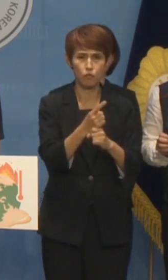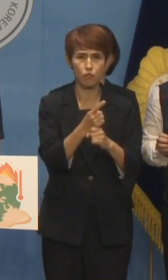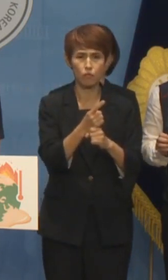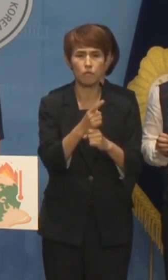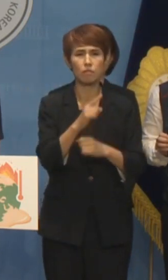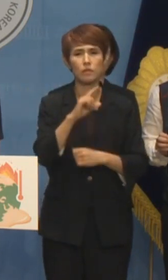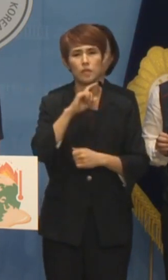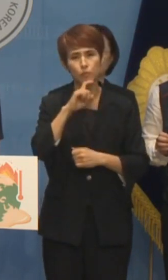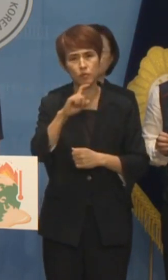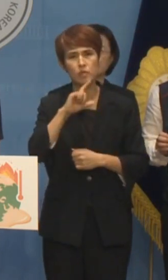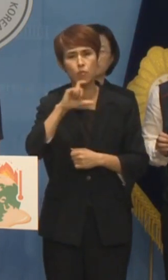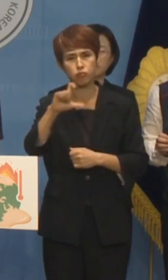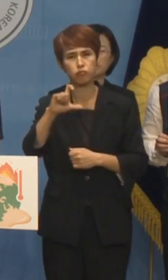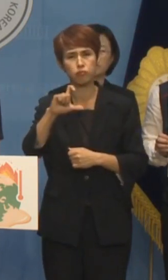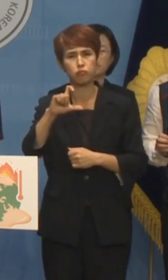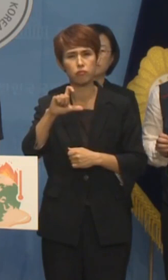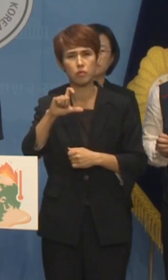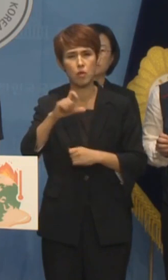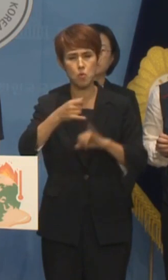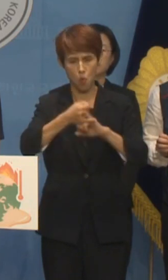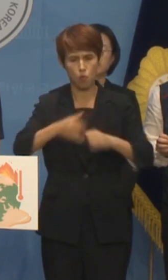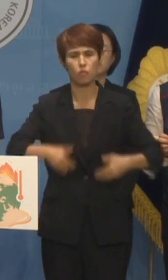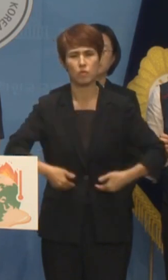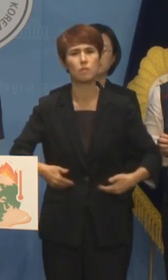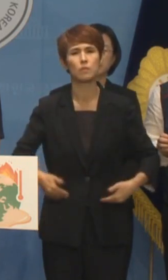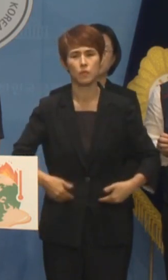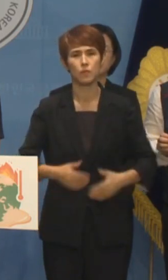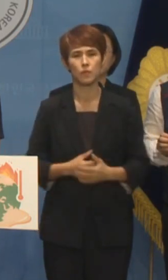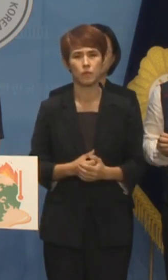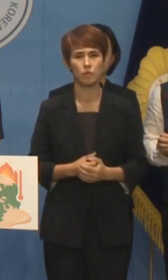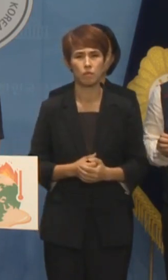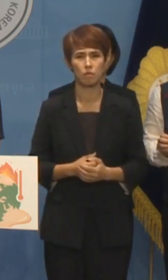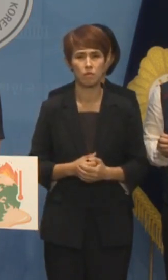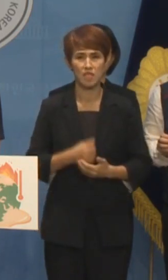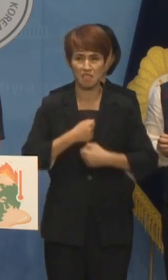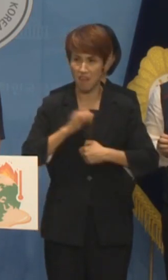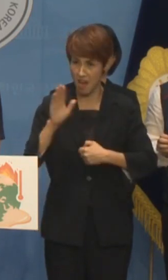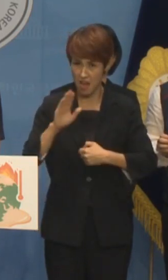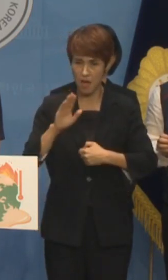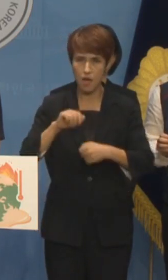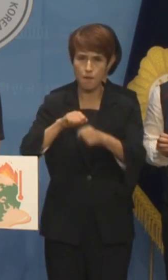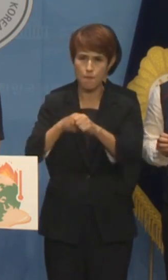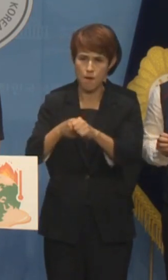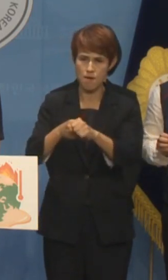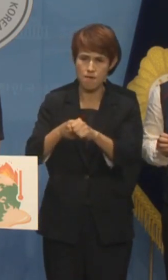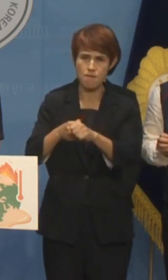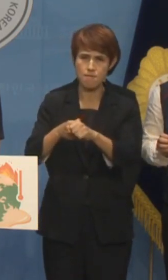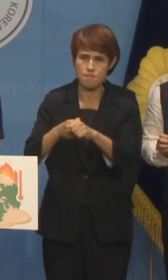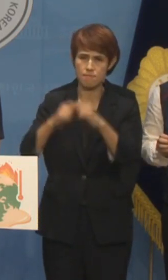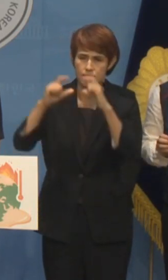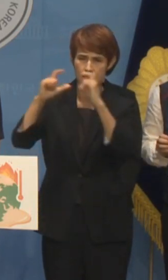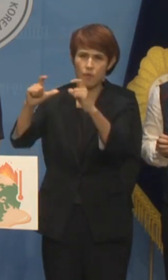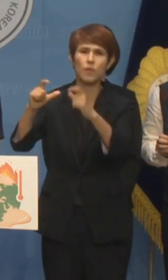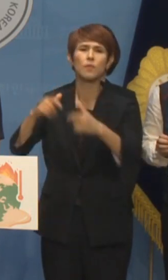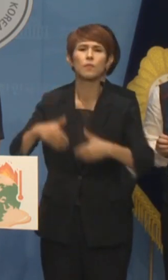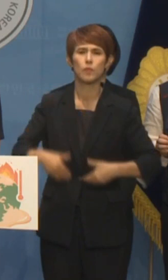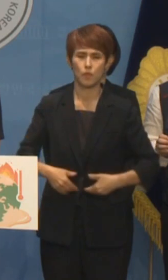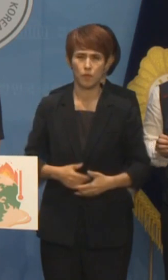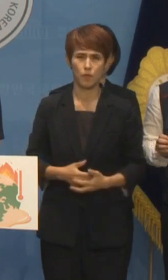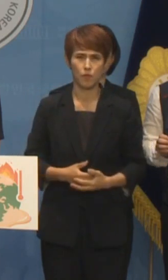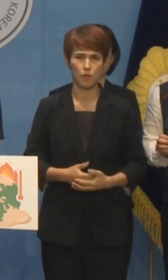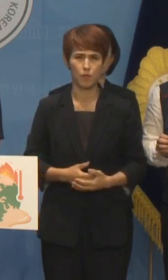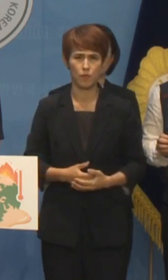아닌 강제사항으로 바꿔야 합니다. 지키지 않으면 과태료나 벌금을 부과해 그나마